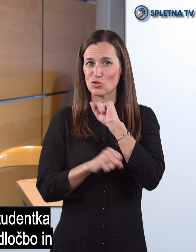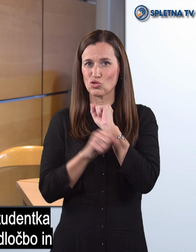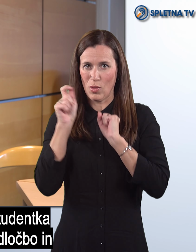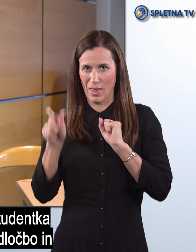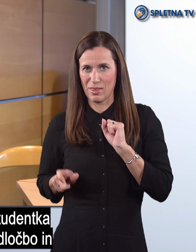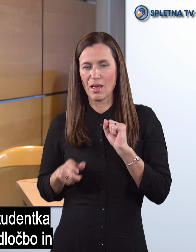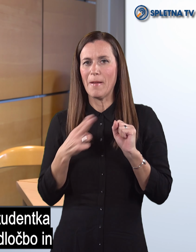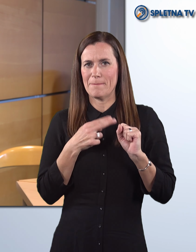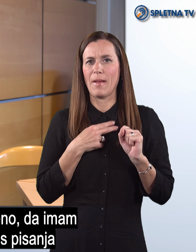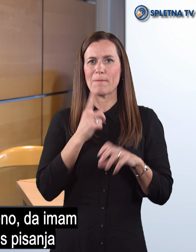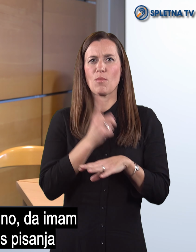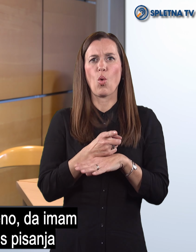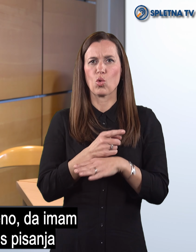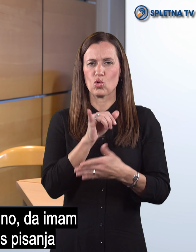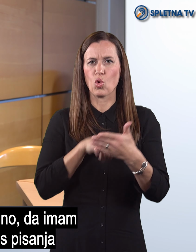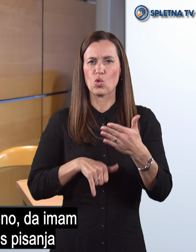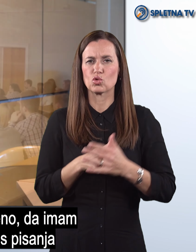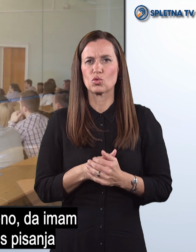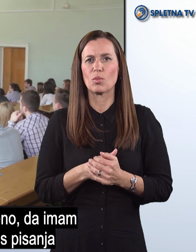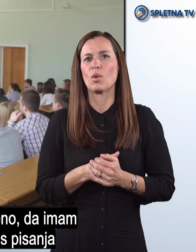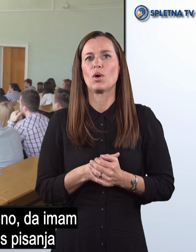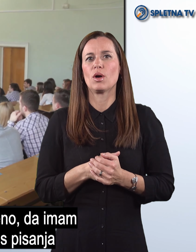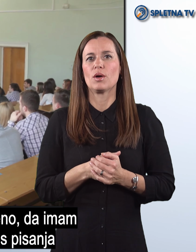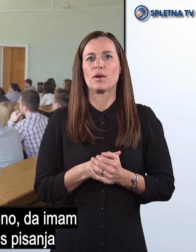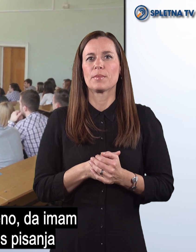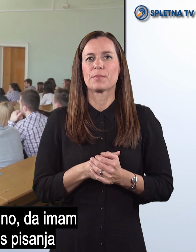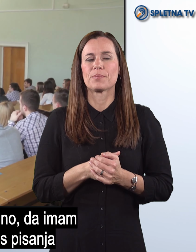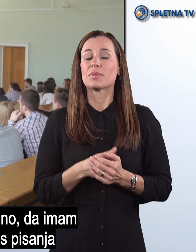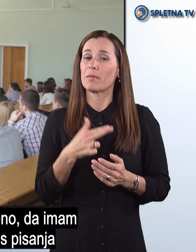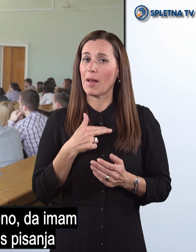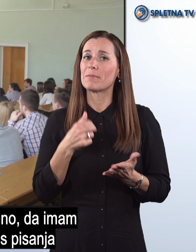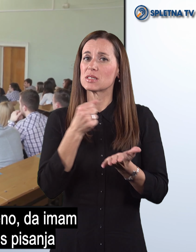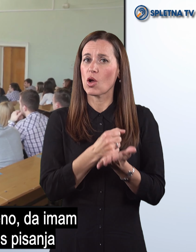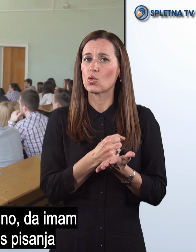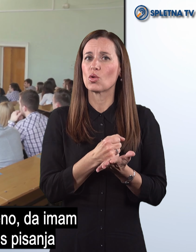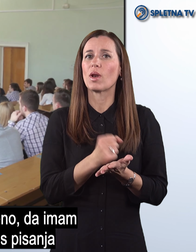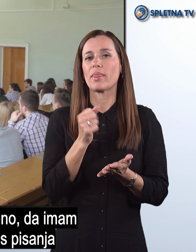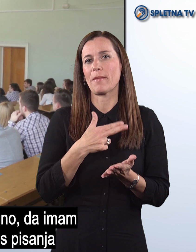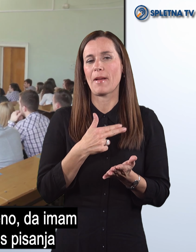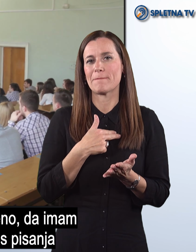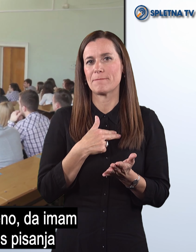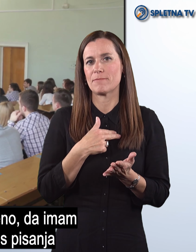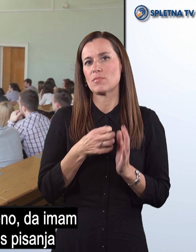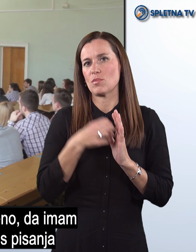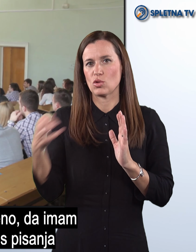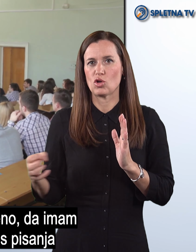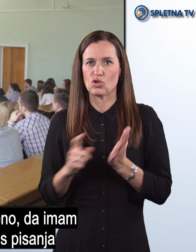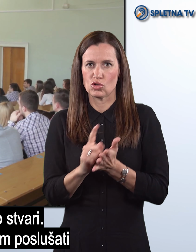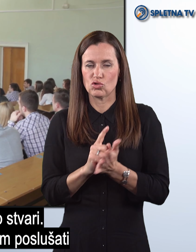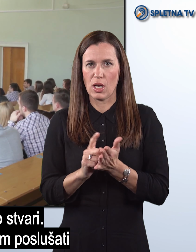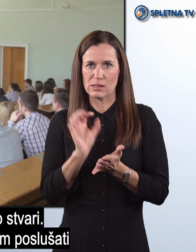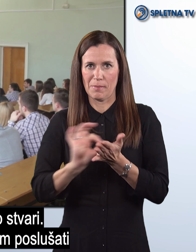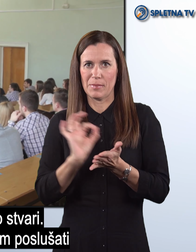študentka sicer imam tudi odločbo in imam zagotovljeno, da imam podaljšan čas pri